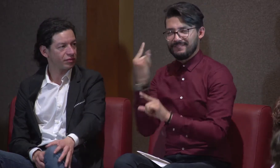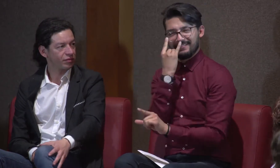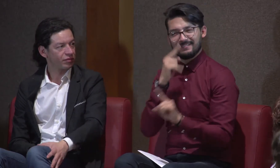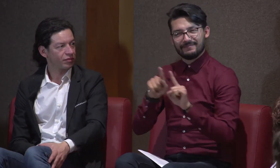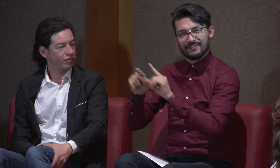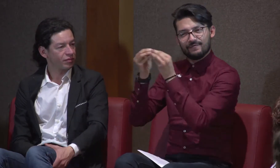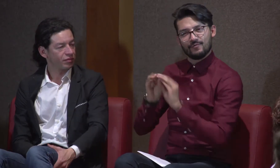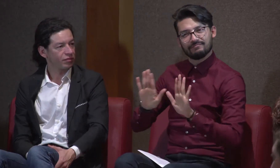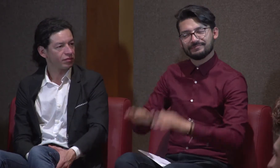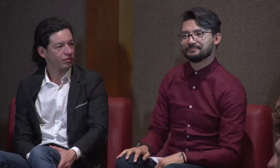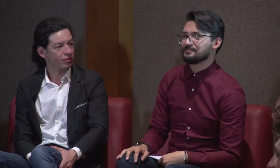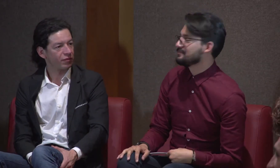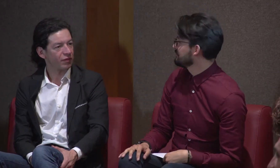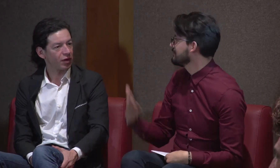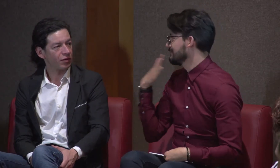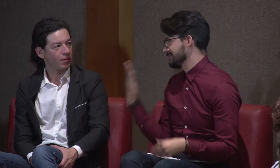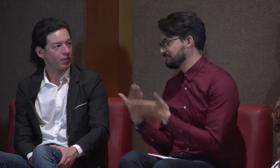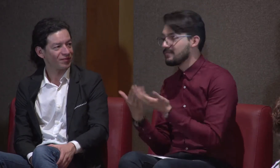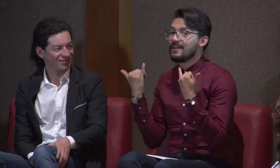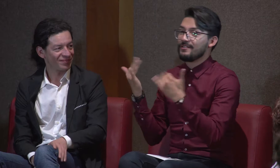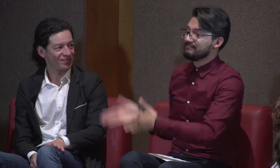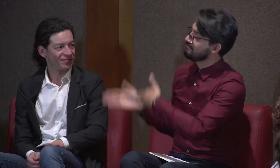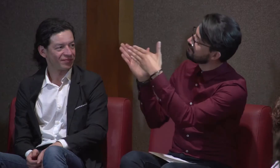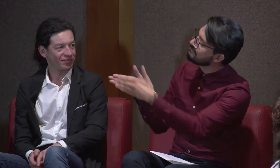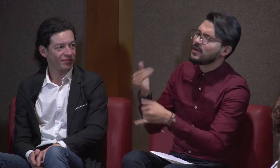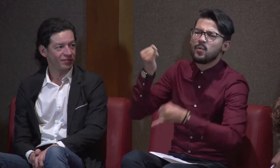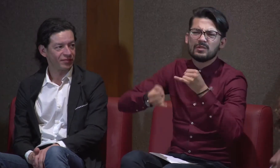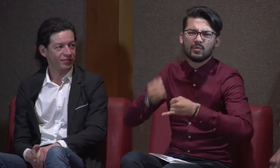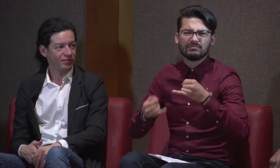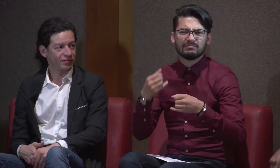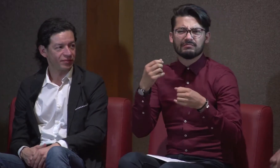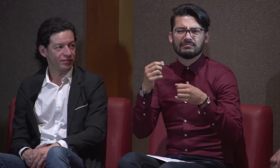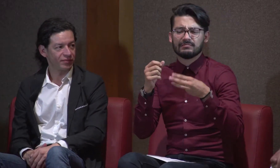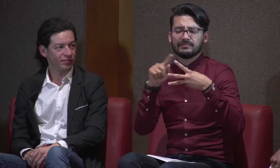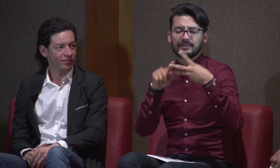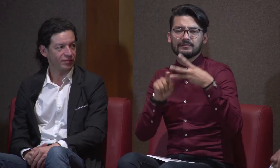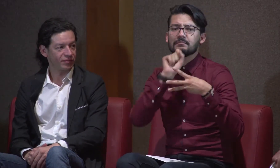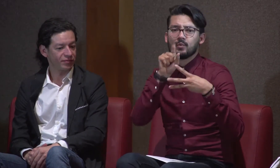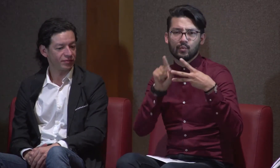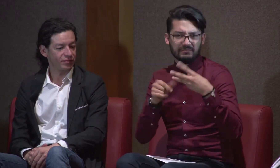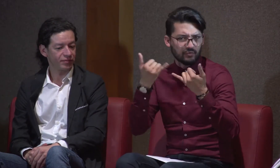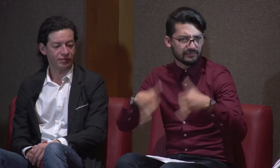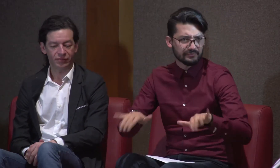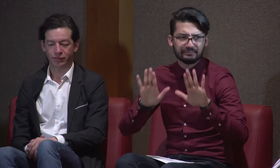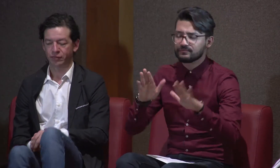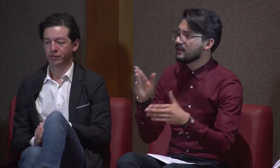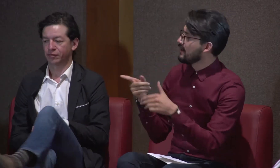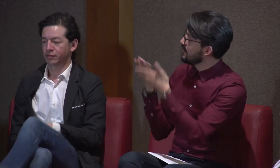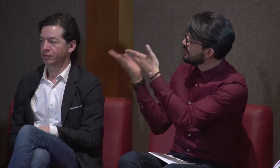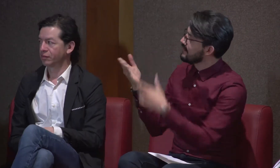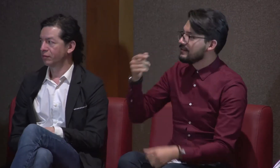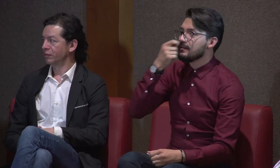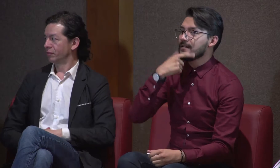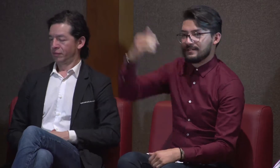Entonces, estos conceptos extralingüísticos deben verse plasmados en la ilustración. Muchas gracias. Ahora, por último,